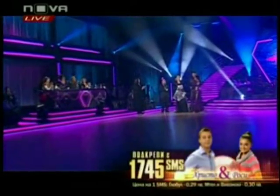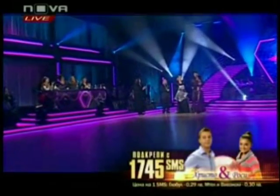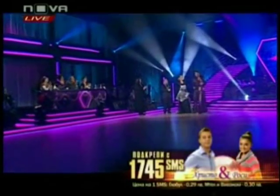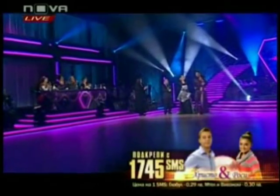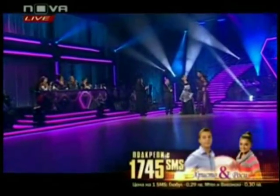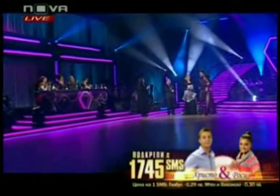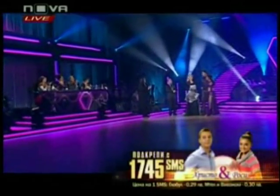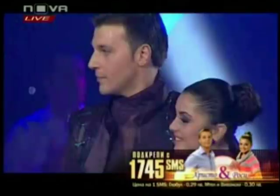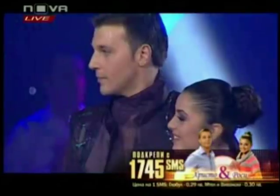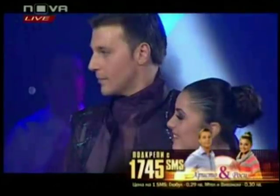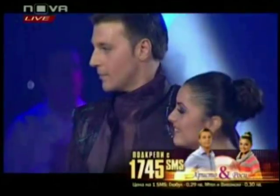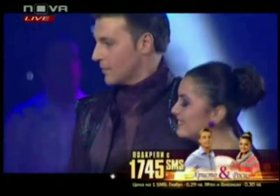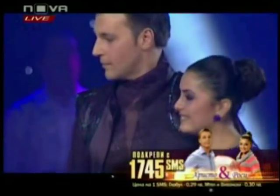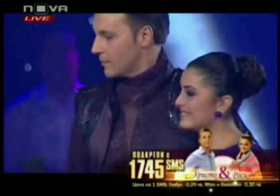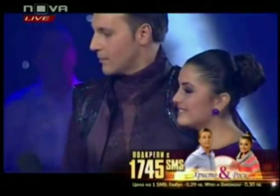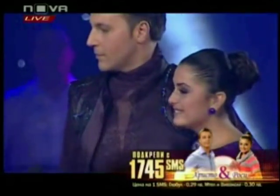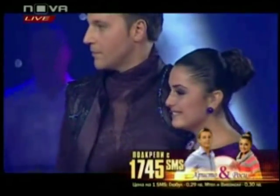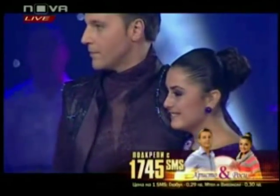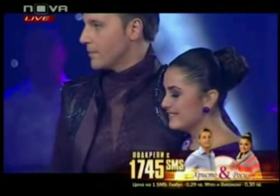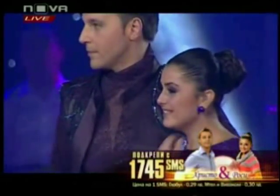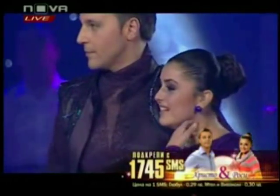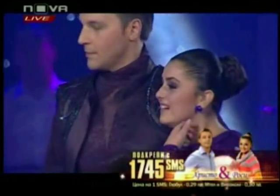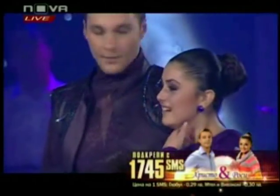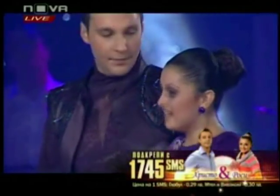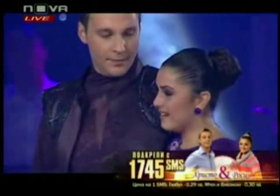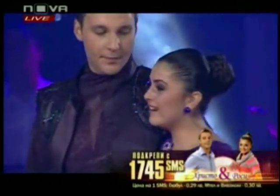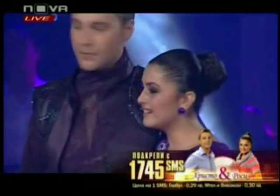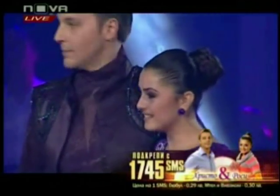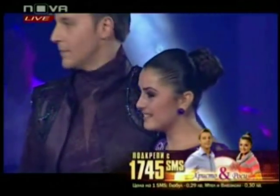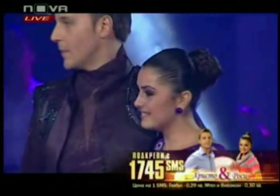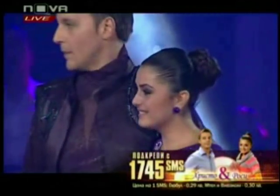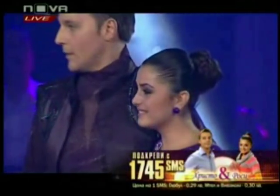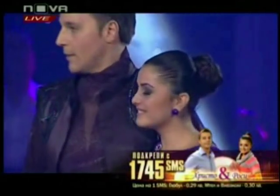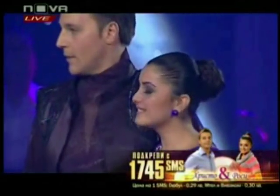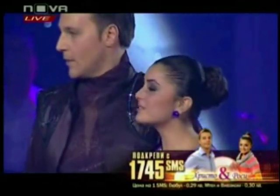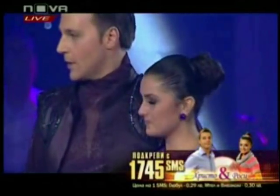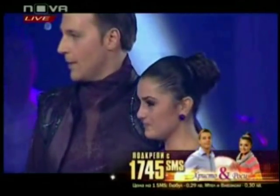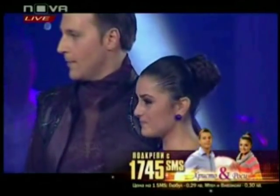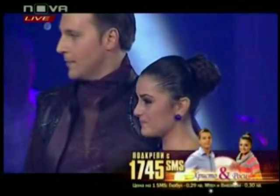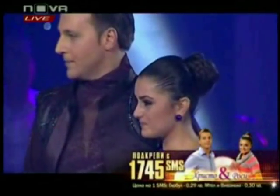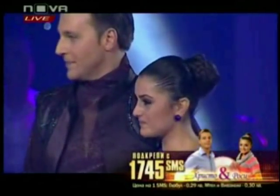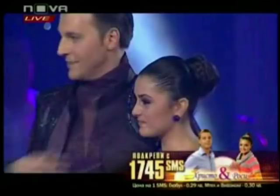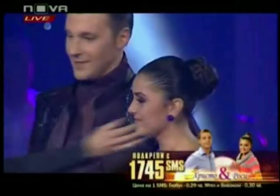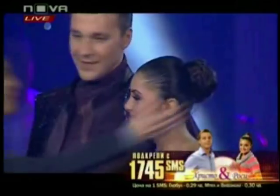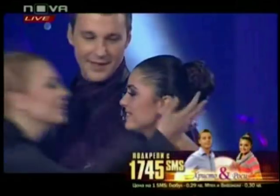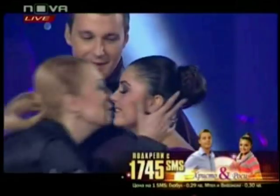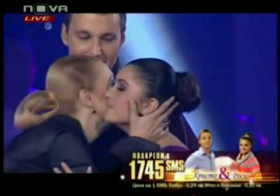Роси, това са най-близките ти хора. Ти си обляна в сълзи. О, милото ми!